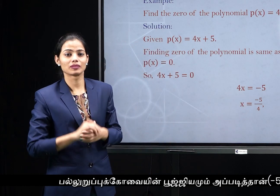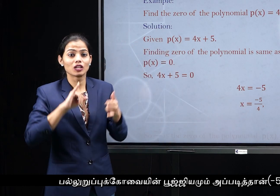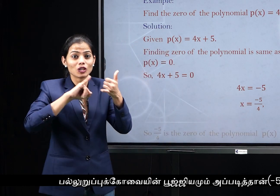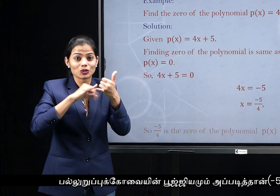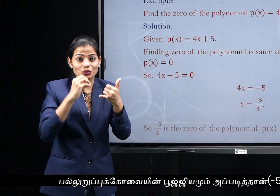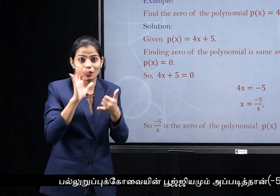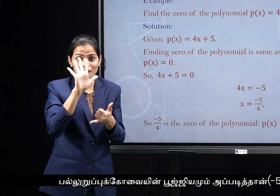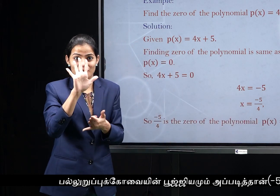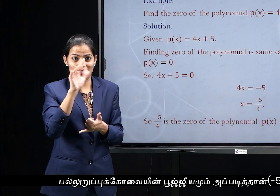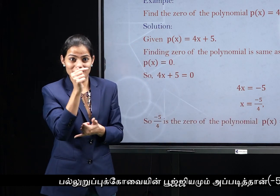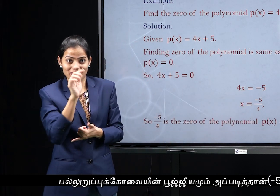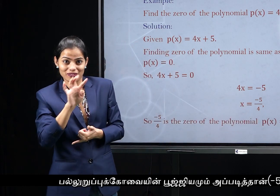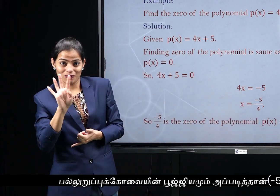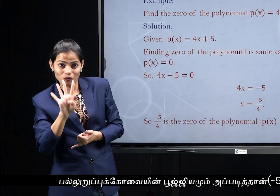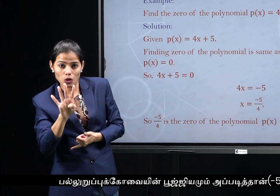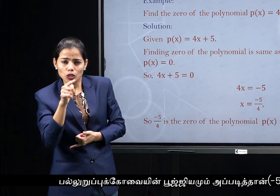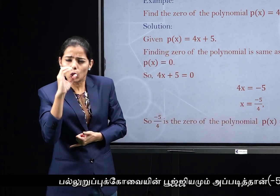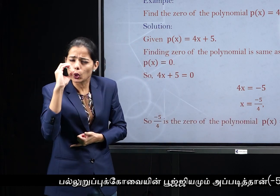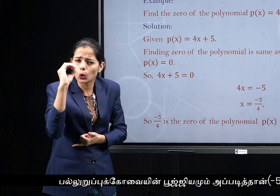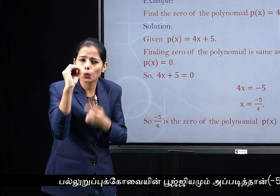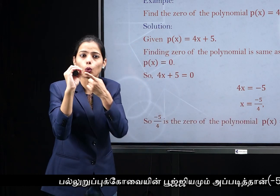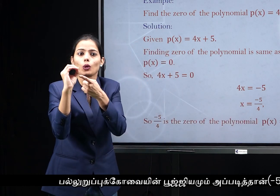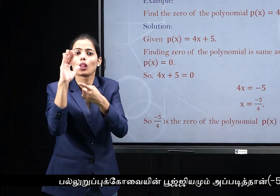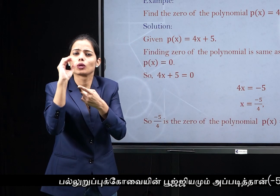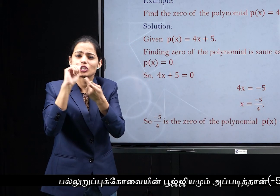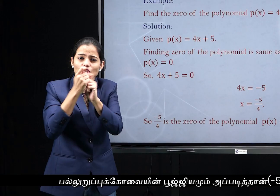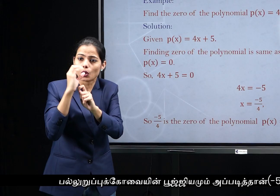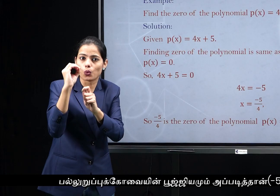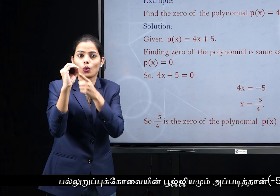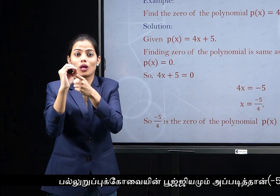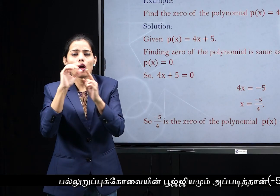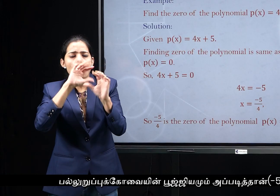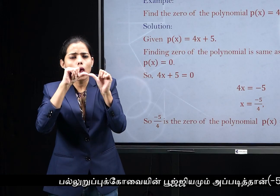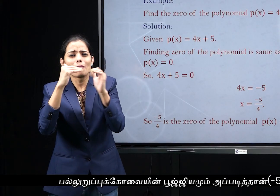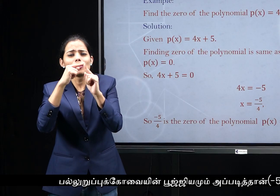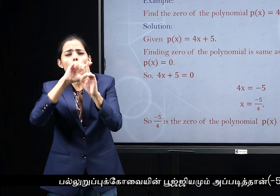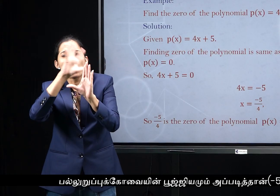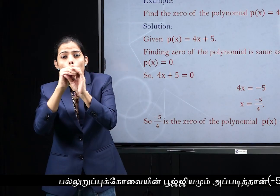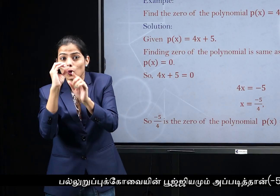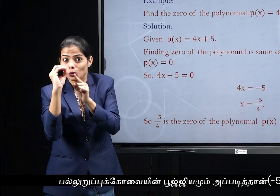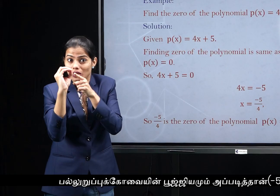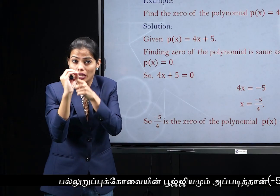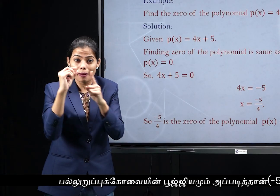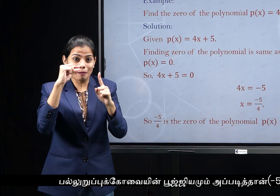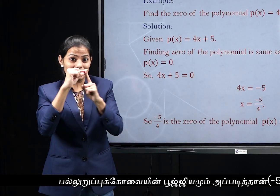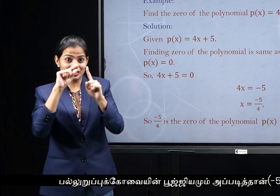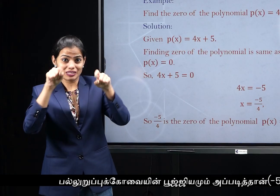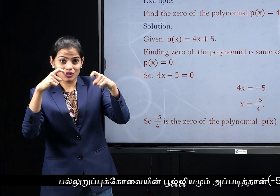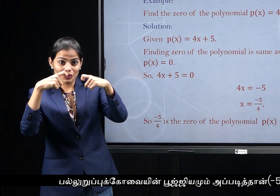பல்லுறுப்புக்கோவையின் பூஜ்ஜியமும் அப்படித்தான். கழித்தல் 5 கீழ்க்கோடு 4 p வட்ட அடைப்புக்குறிக்குள் x ஈடு 4x